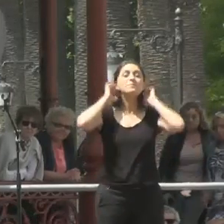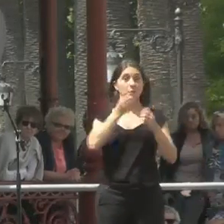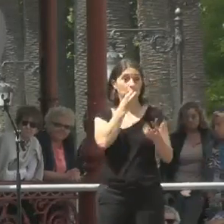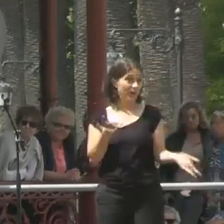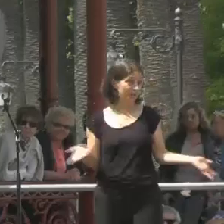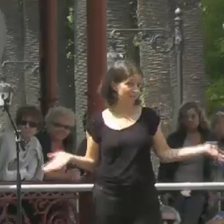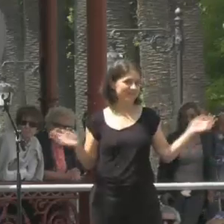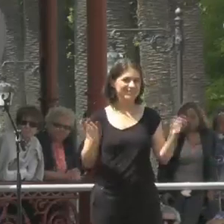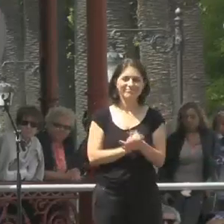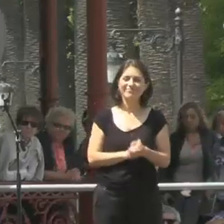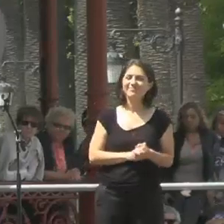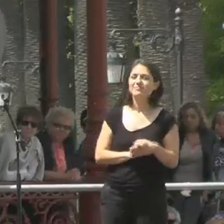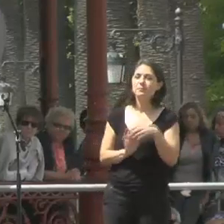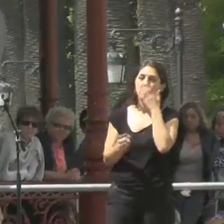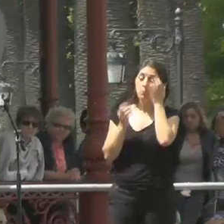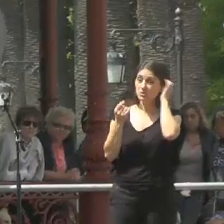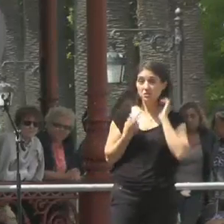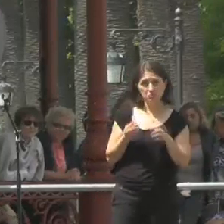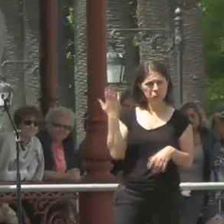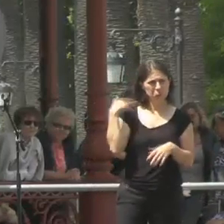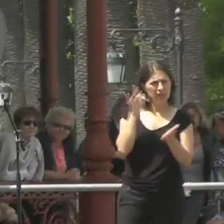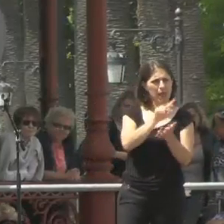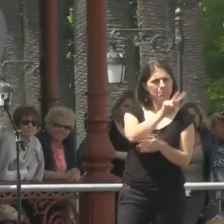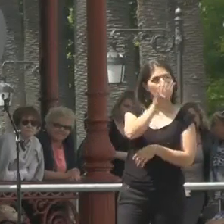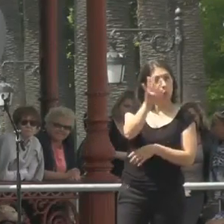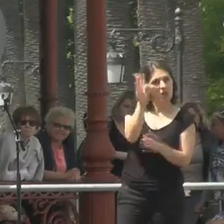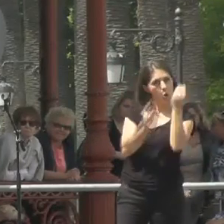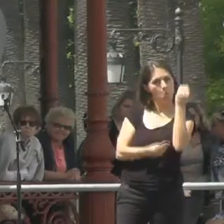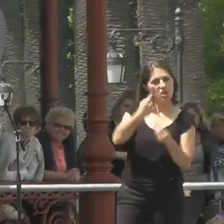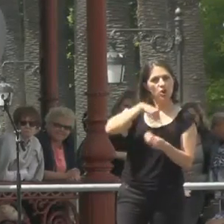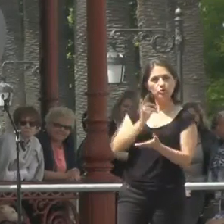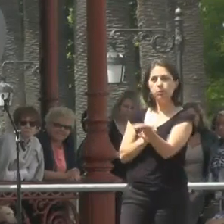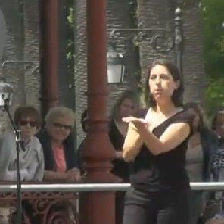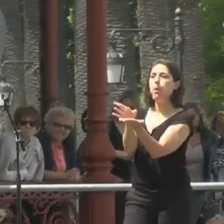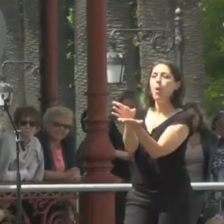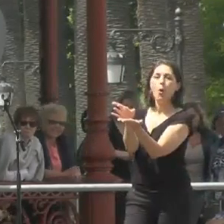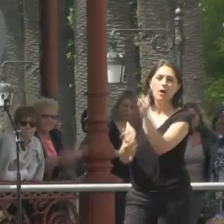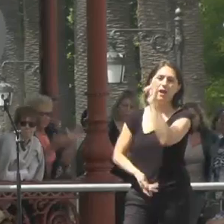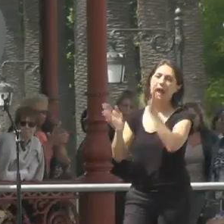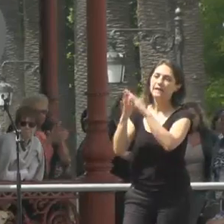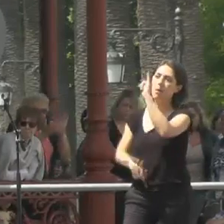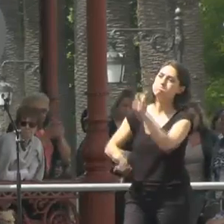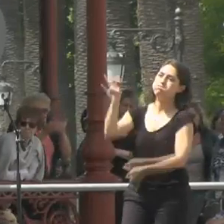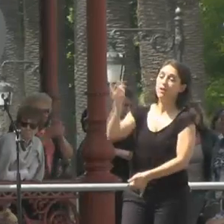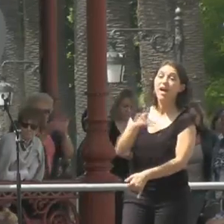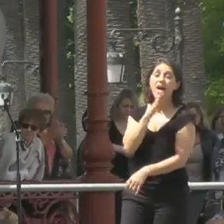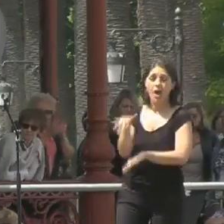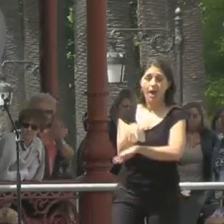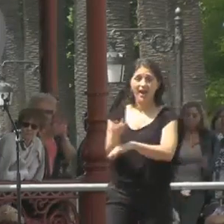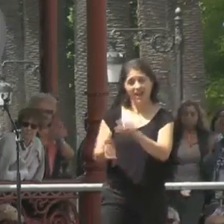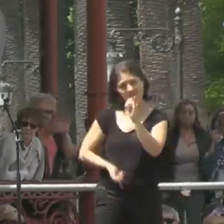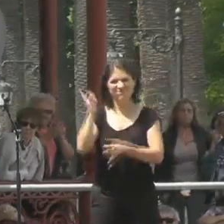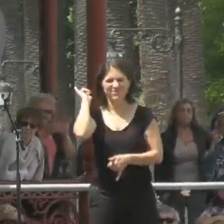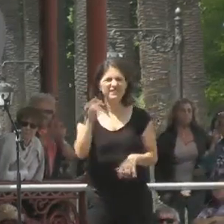Bueno, pues el 24 de mayo los mandamos para casa. Y ahora, a la calle.